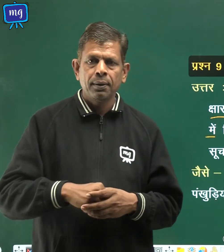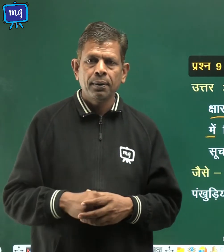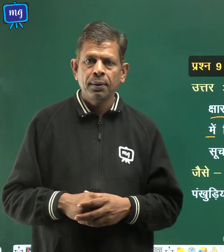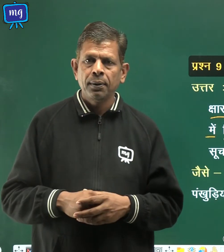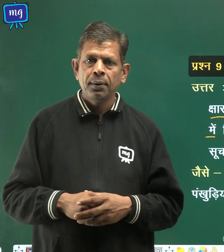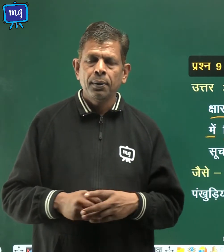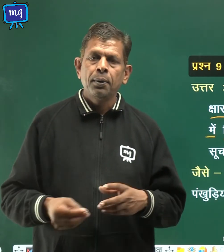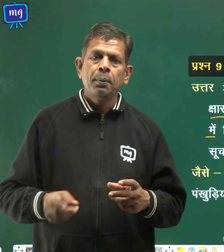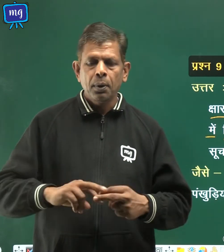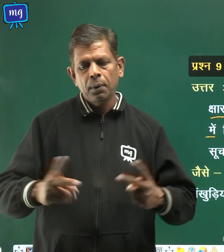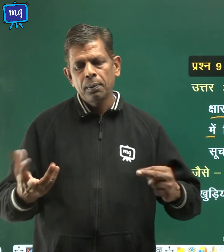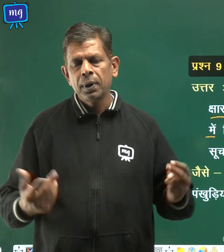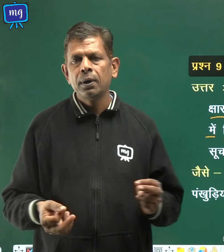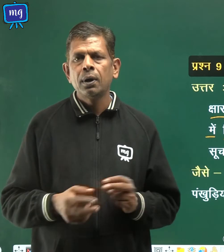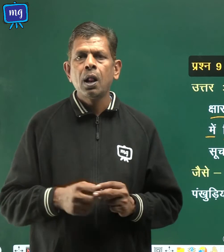भिन्न भिन्न रंग